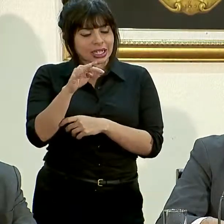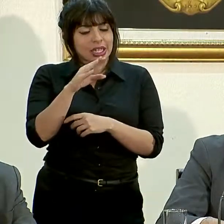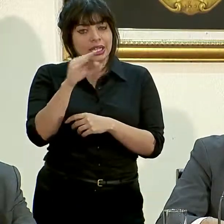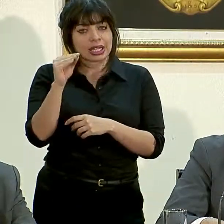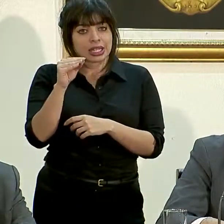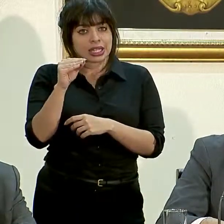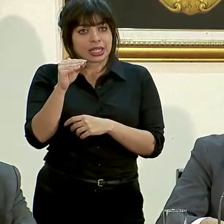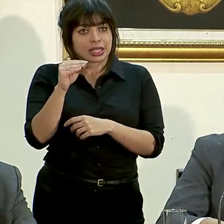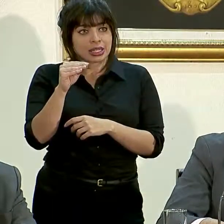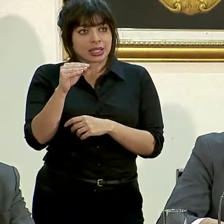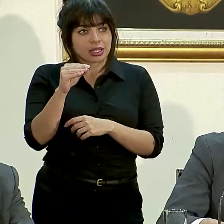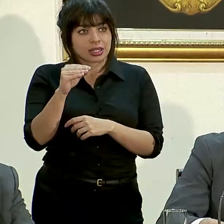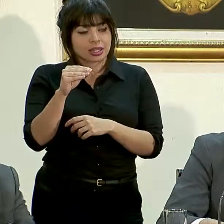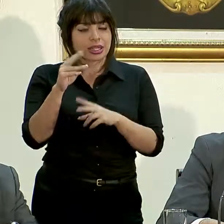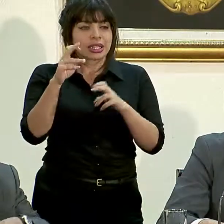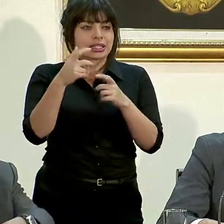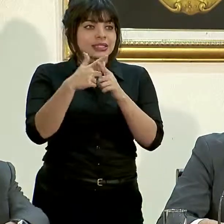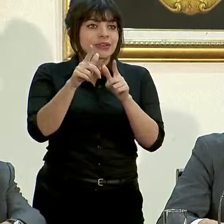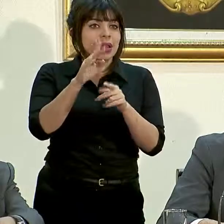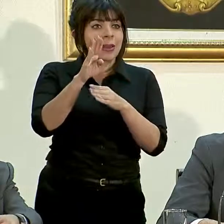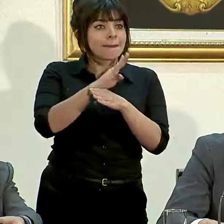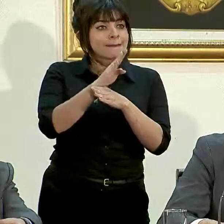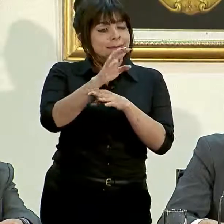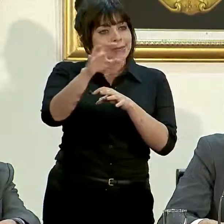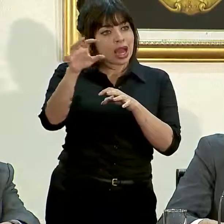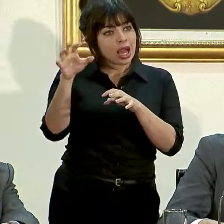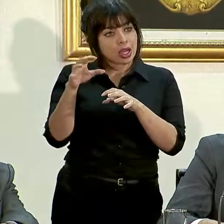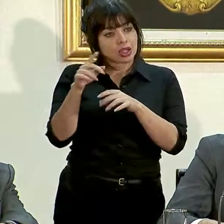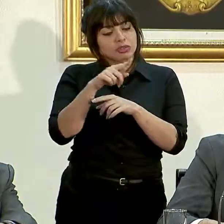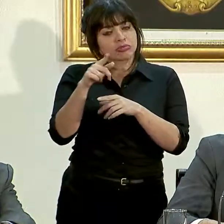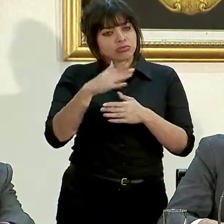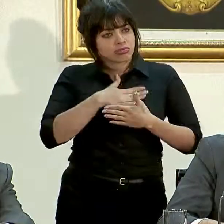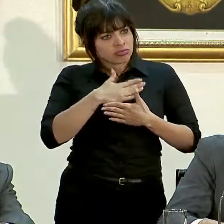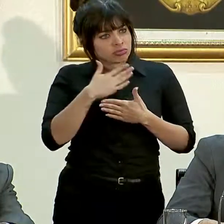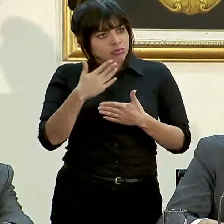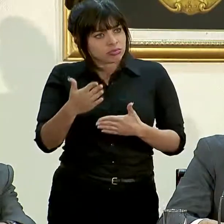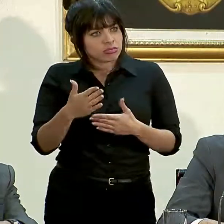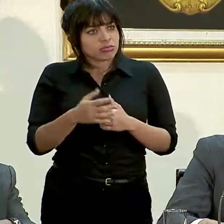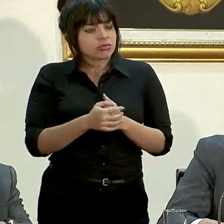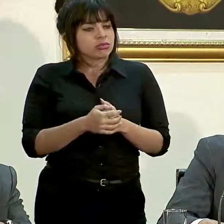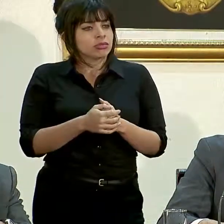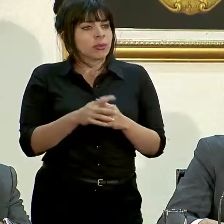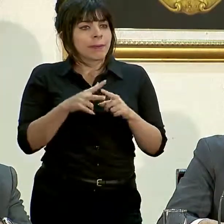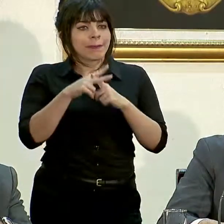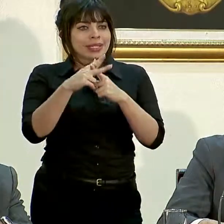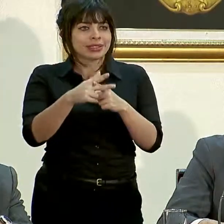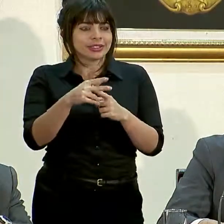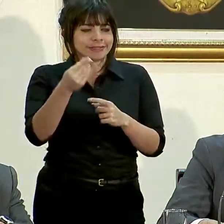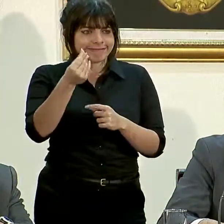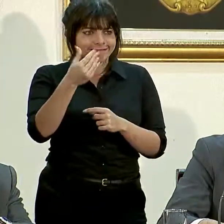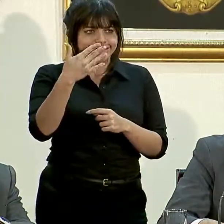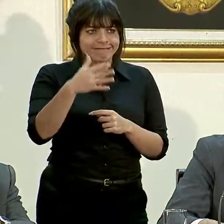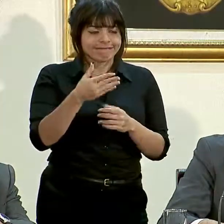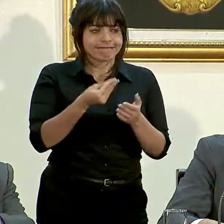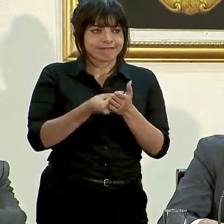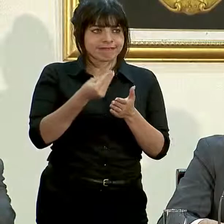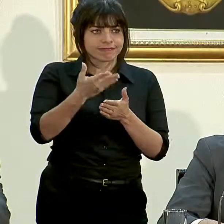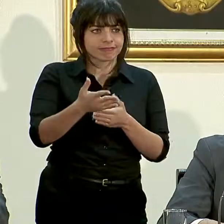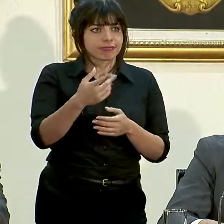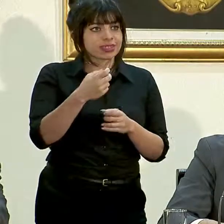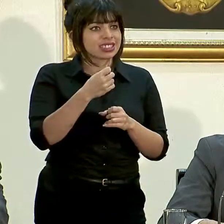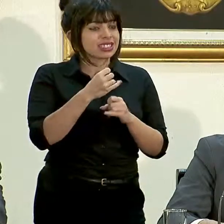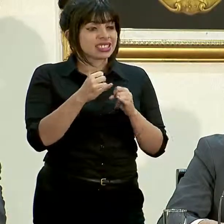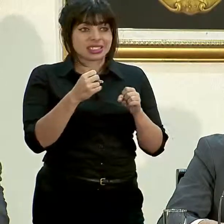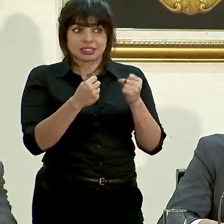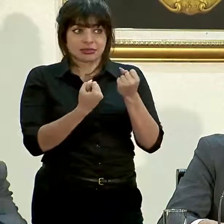la liberalidad de los bancos que estuvieron dispuestos a prestar una cantidad muy grande de recursos sin